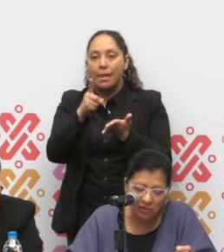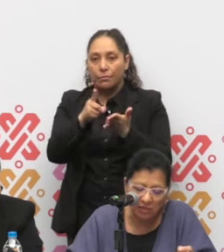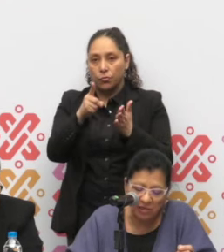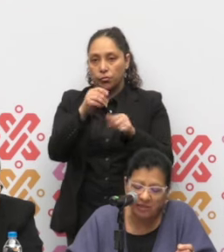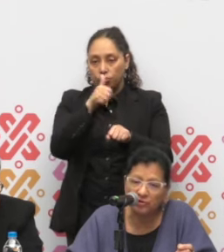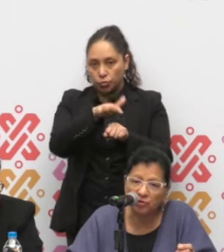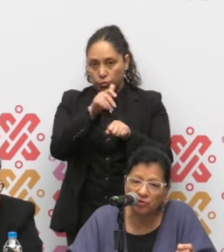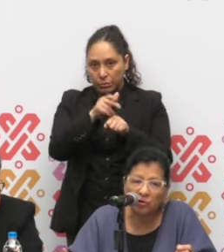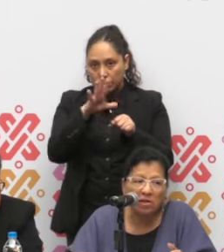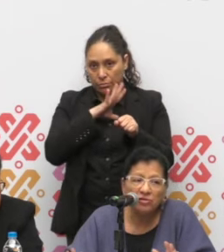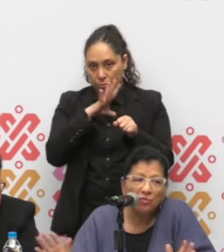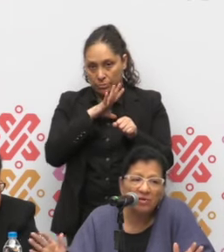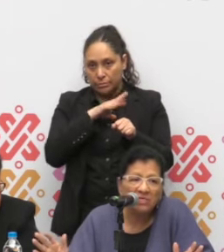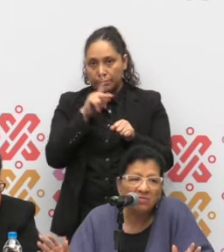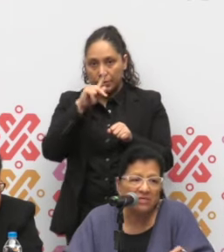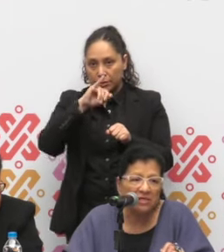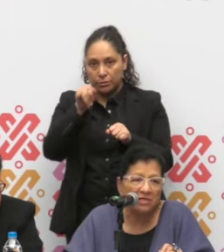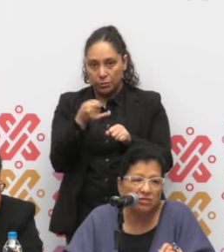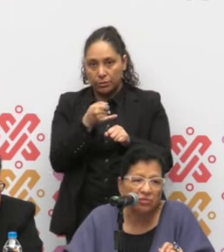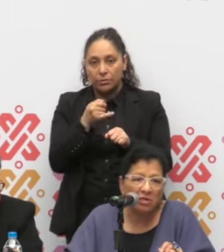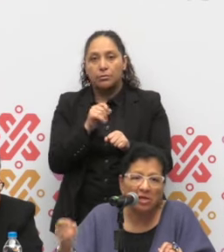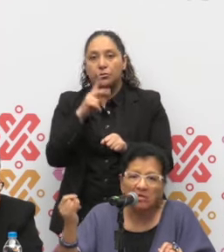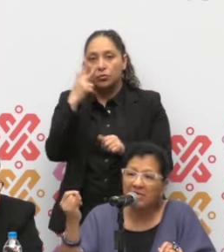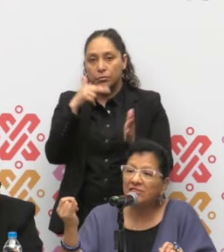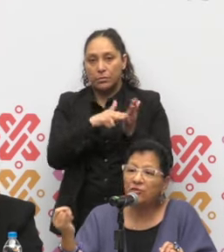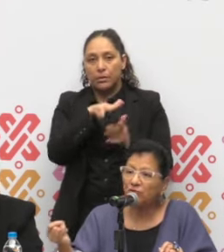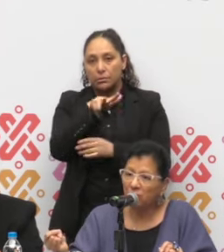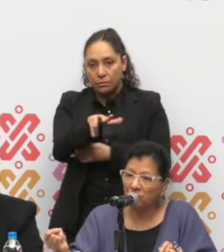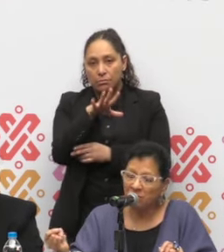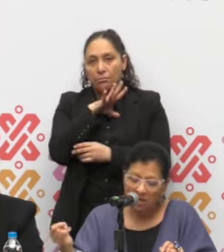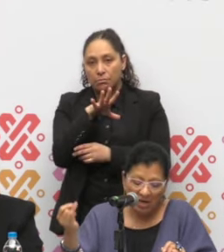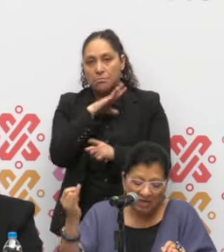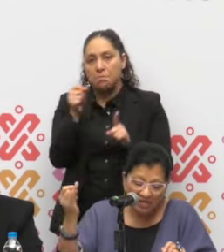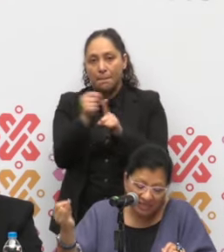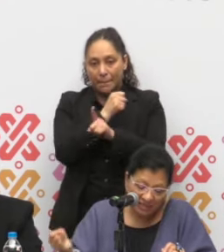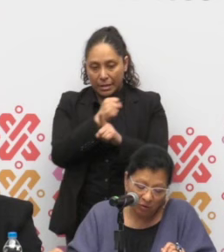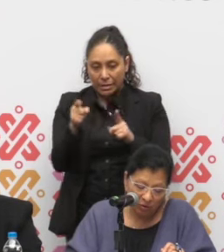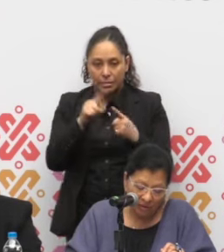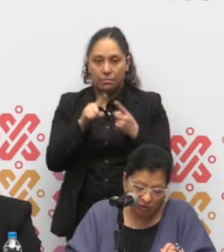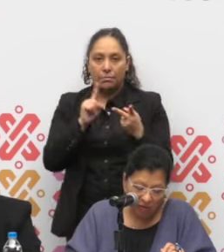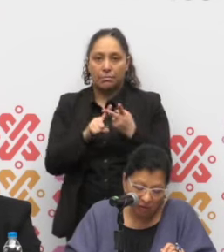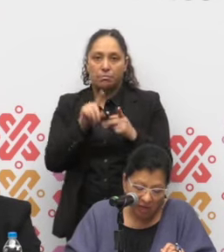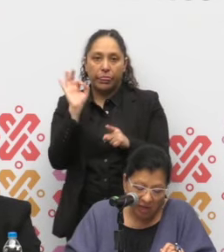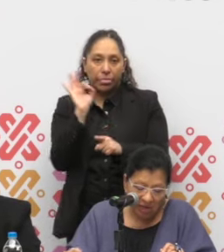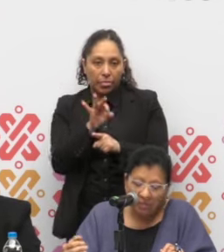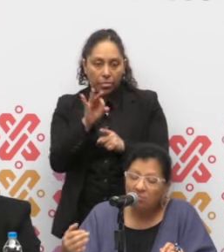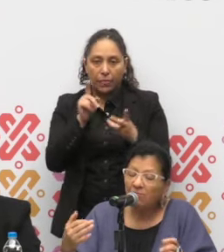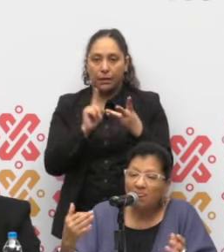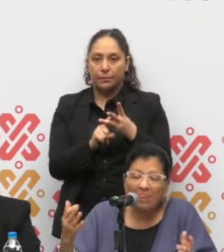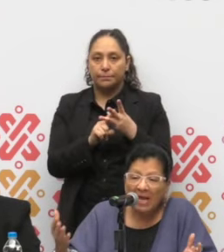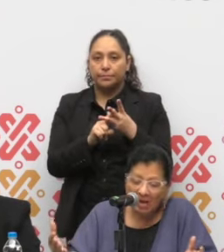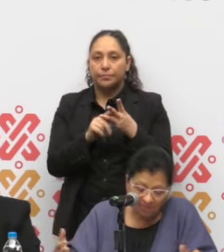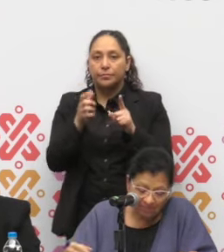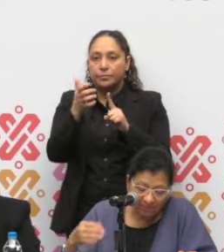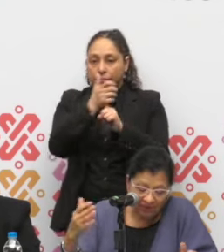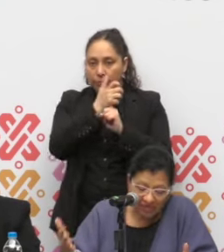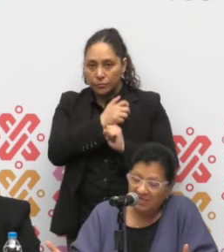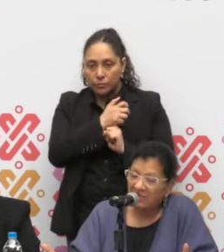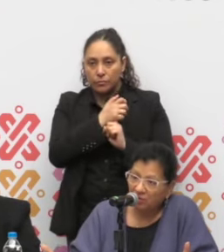2015 y el 2018, son víctimas de delito, de extorsión, de secuestro,